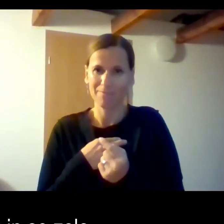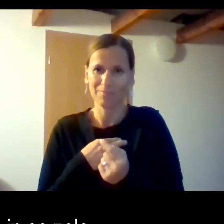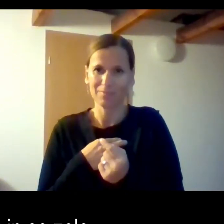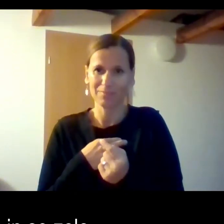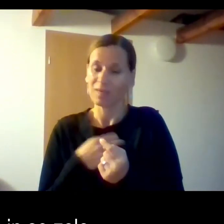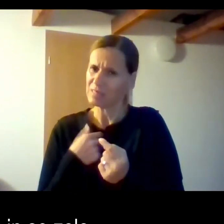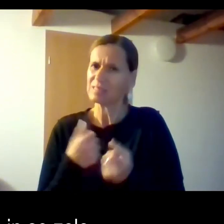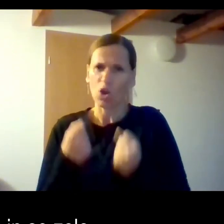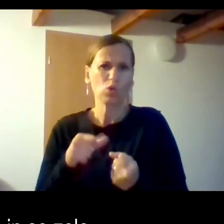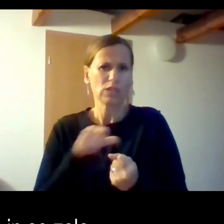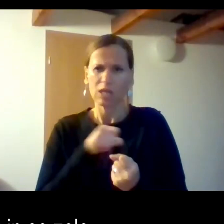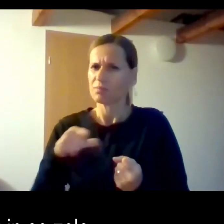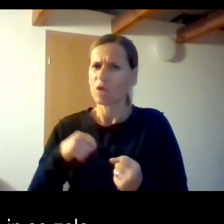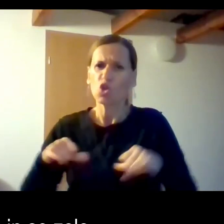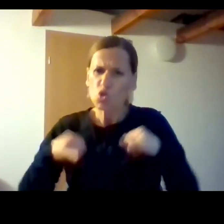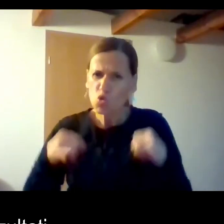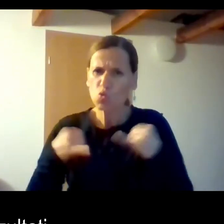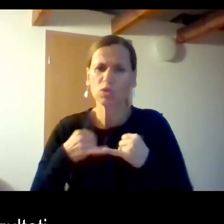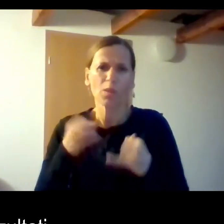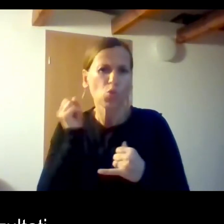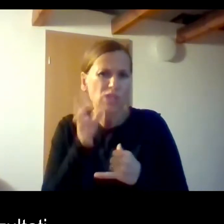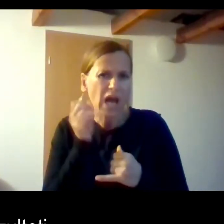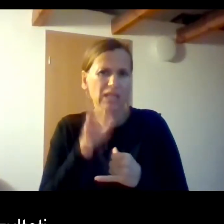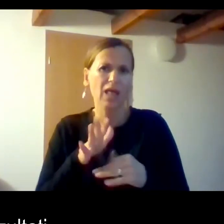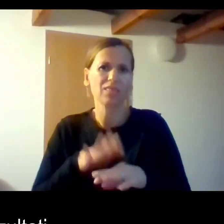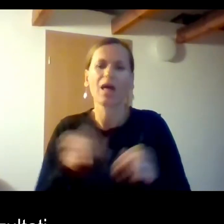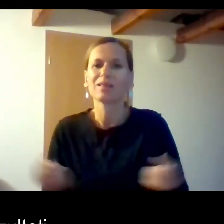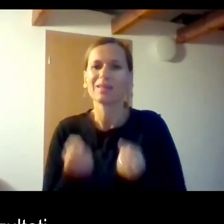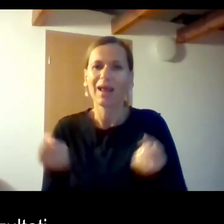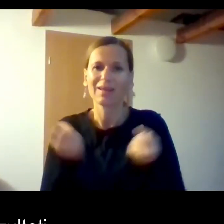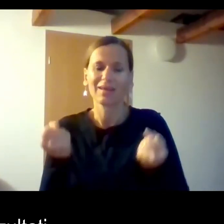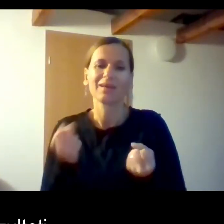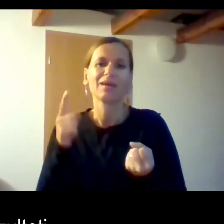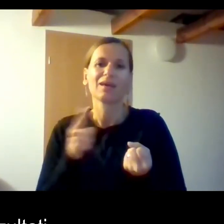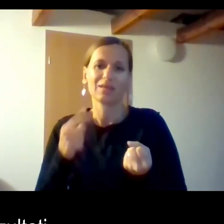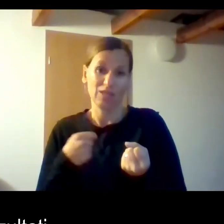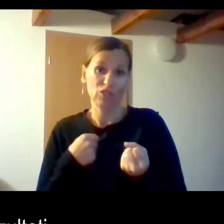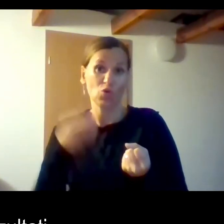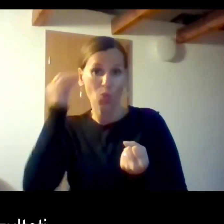se zelo trudim vsakodnevno na treningih in upam, da bodo